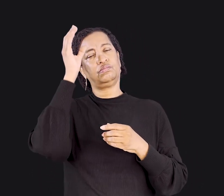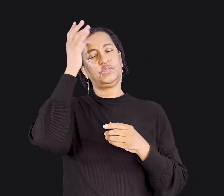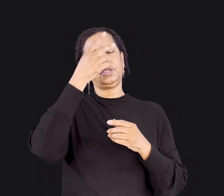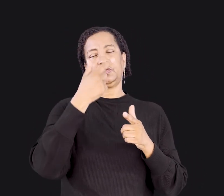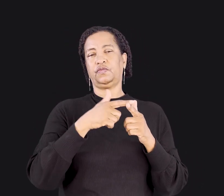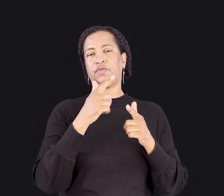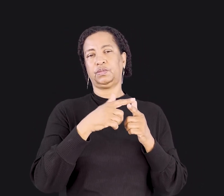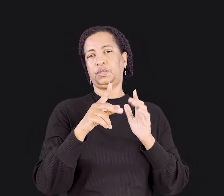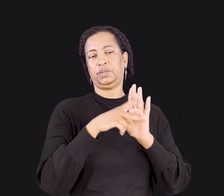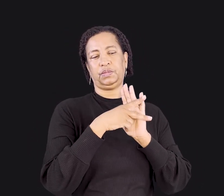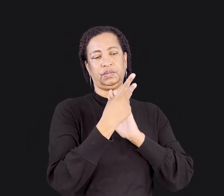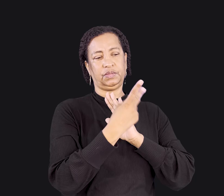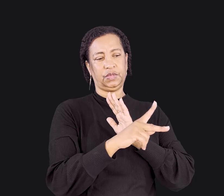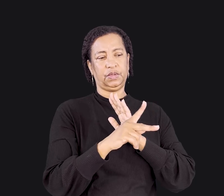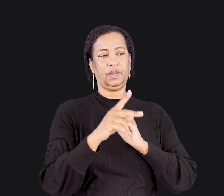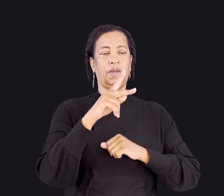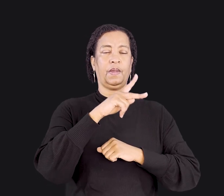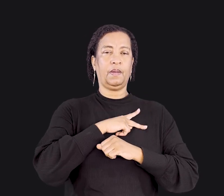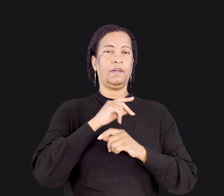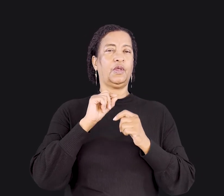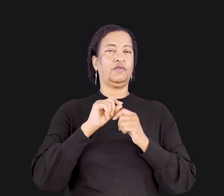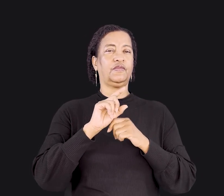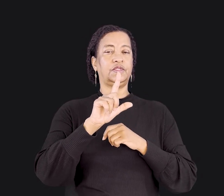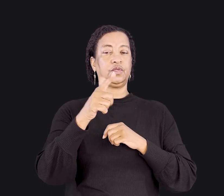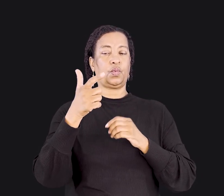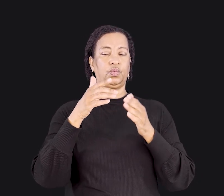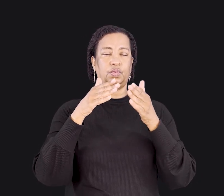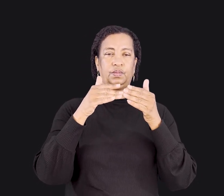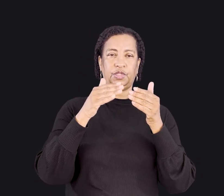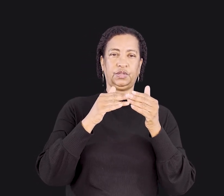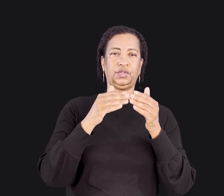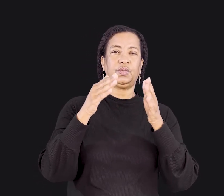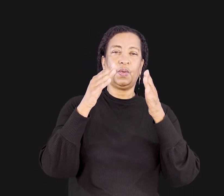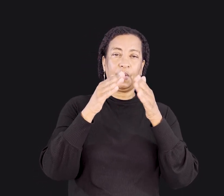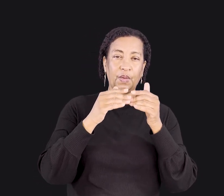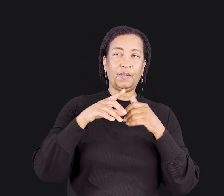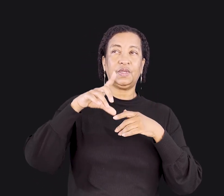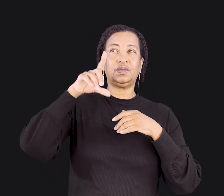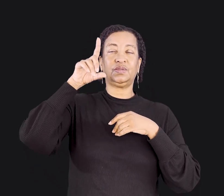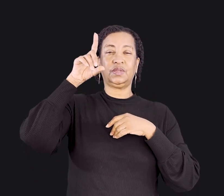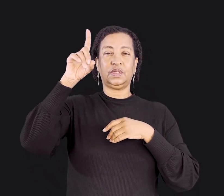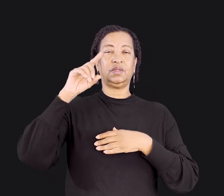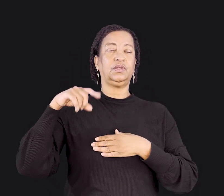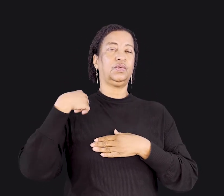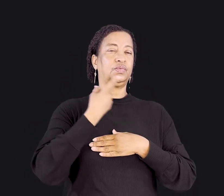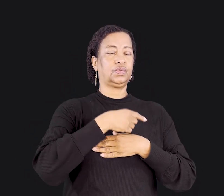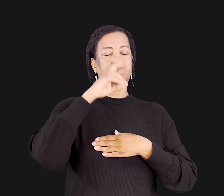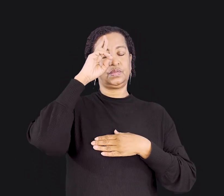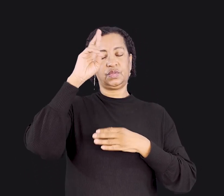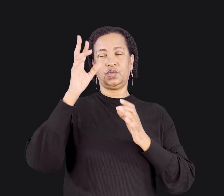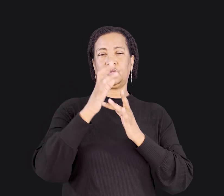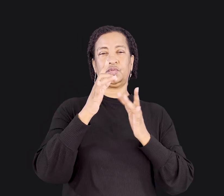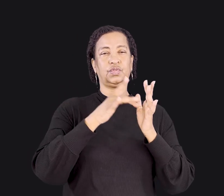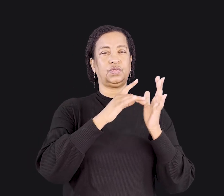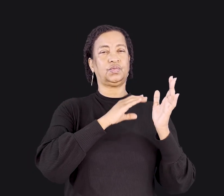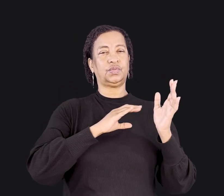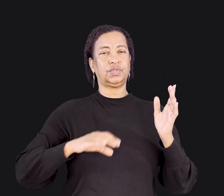seus problemas. Paulo fazia outro tipo de pedido. Peço que o Deus de nosso Senhor Jesus Cristo, o glorioso